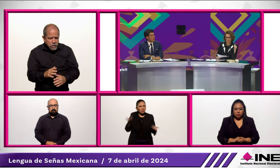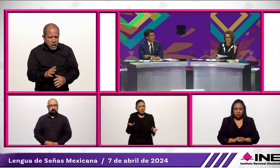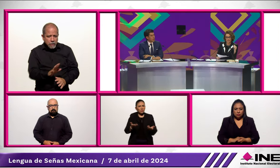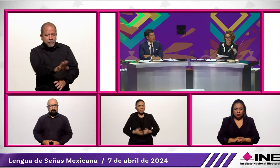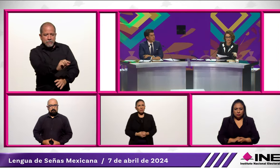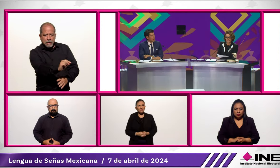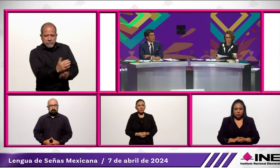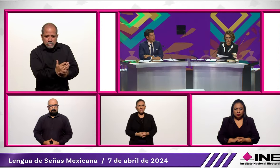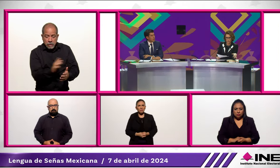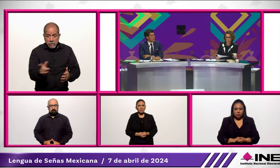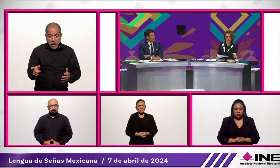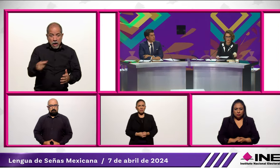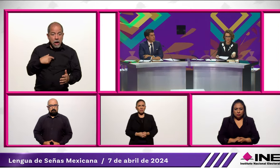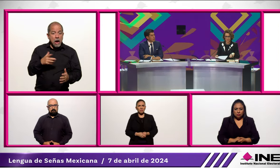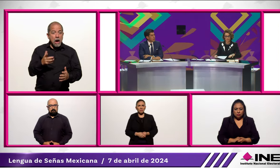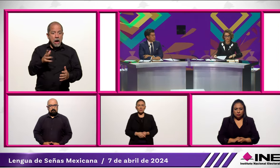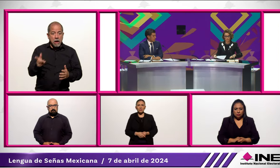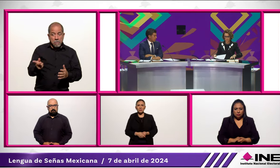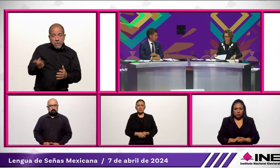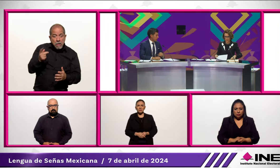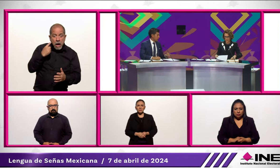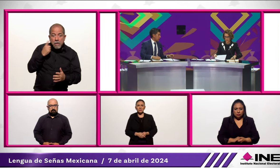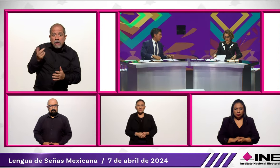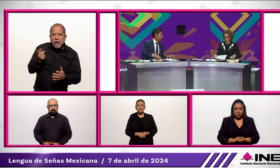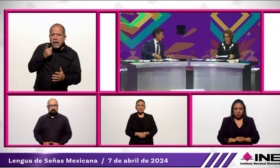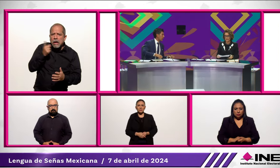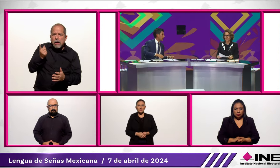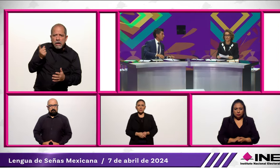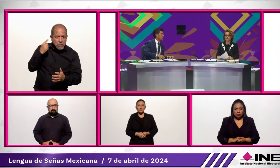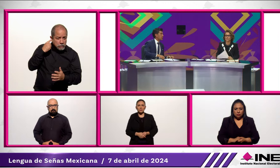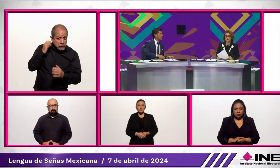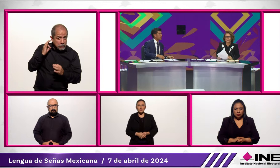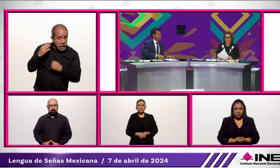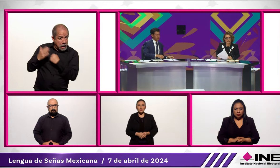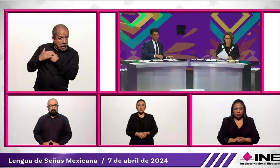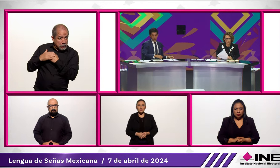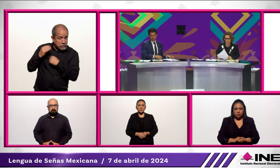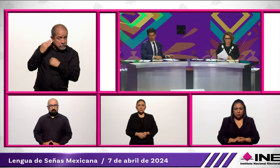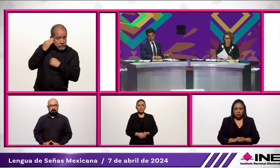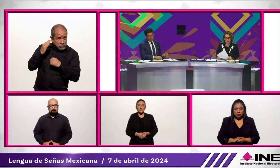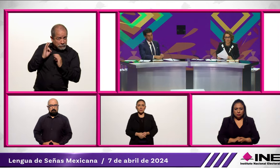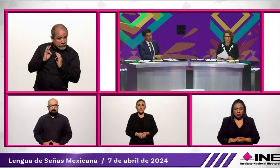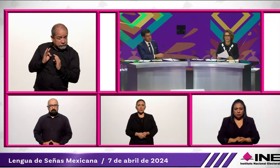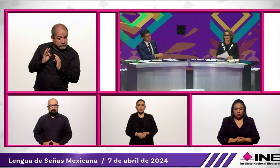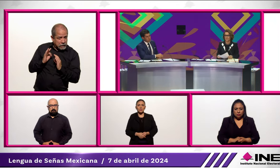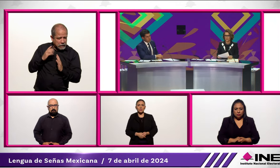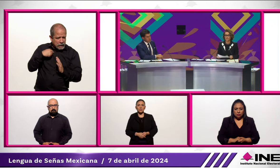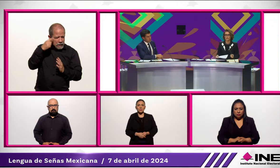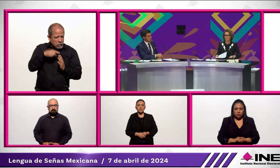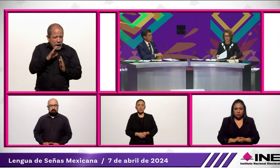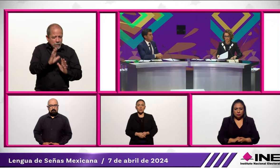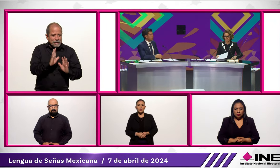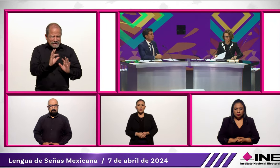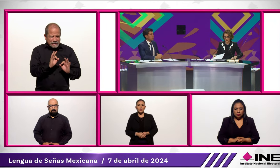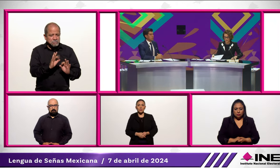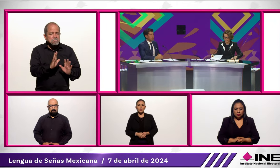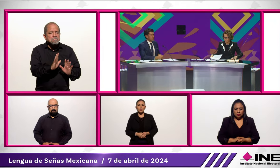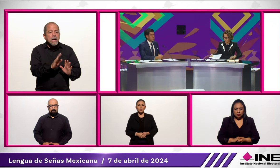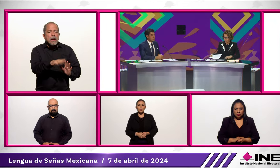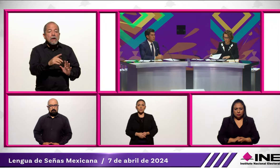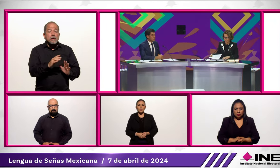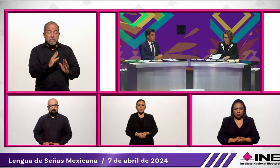de la cabina y sí. No se preocupen, que de todos modos, en caso de que hayan... Son 53 segundos los que quedan. Entonces, son